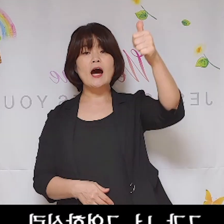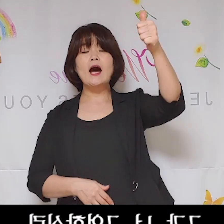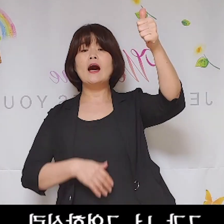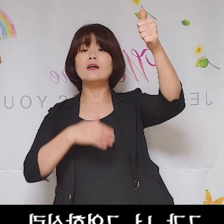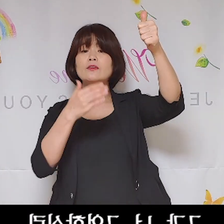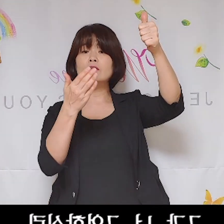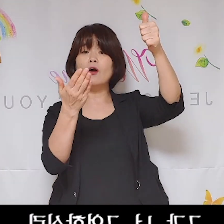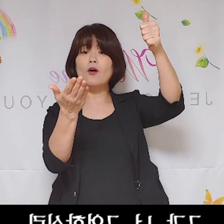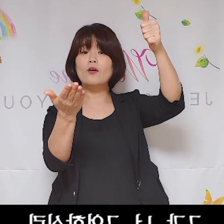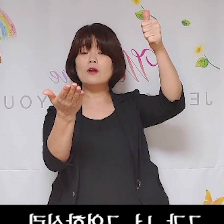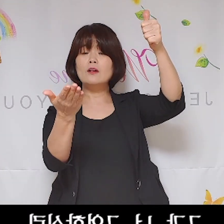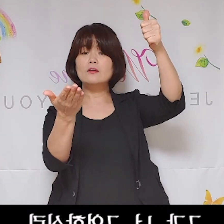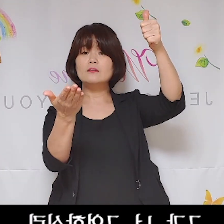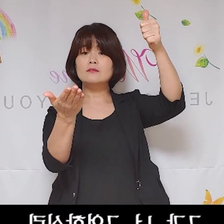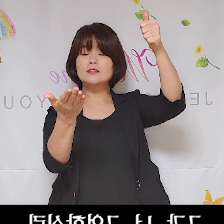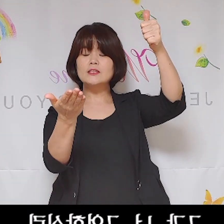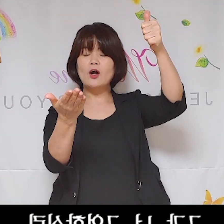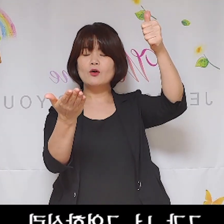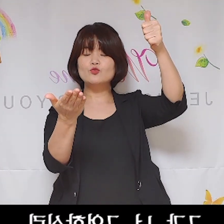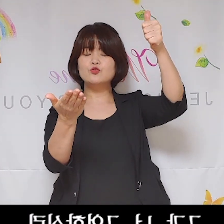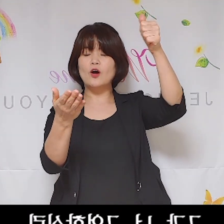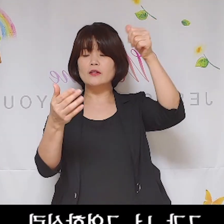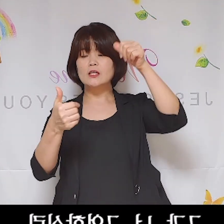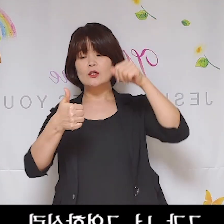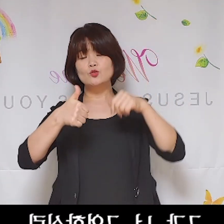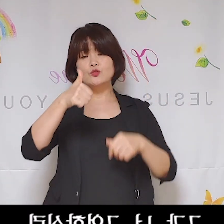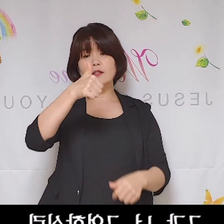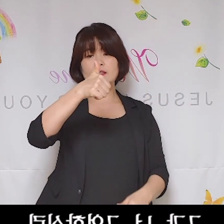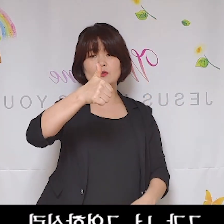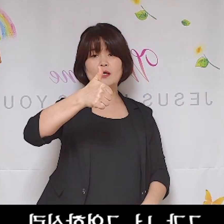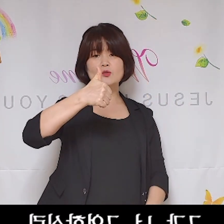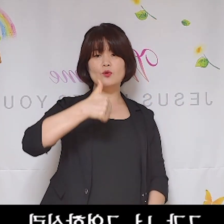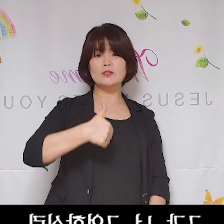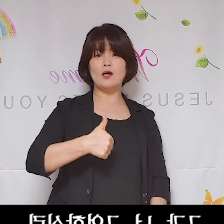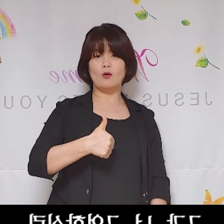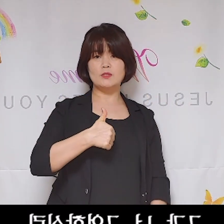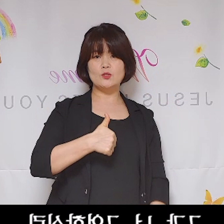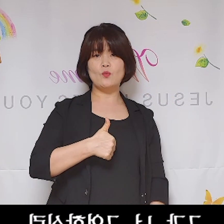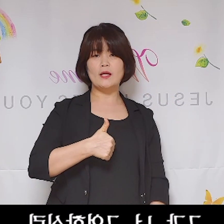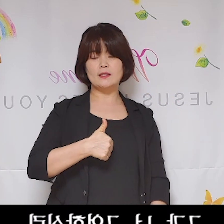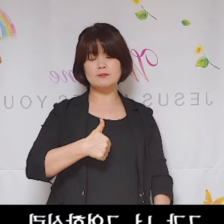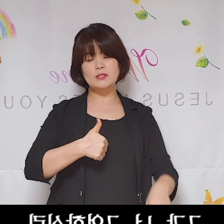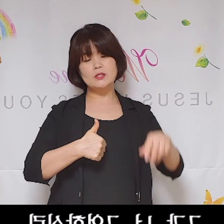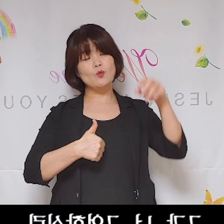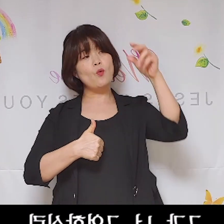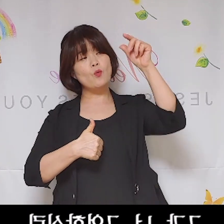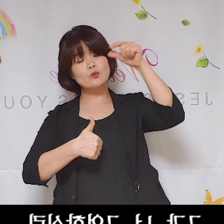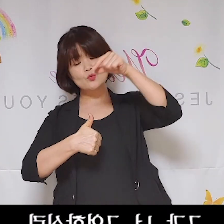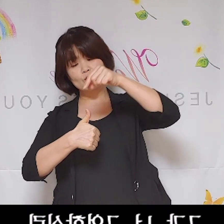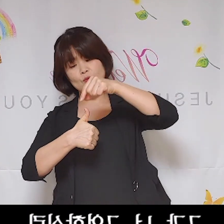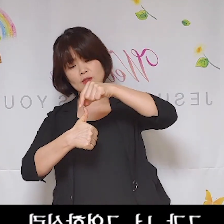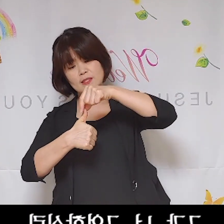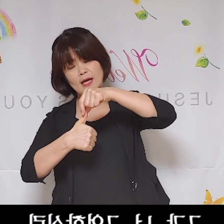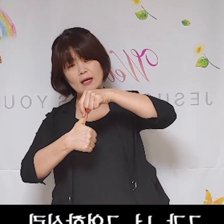주가 널, 그죠? 구원은 왼손을 엄지손가락을 피시고 오른손으로 그